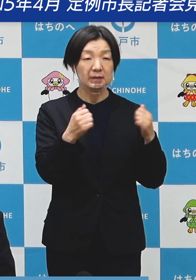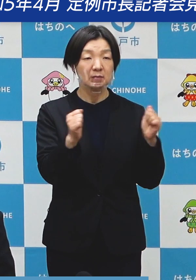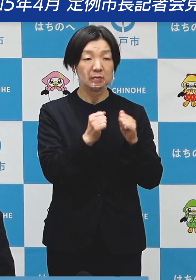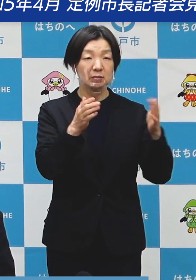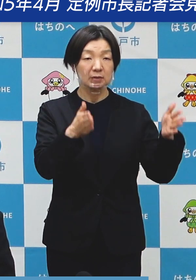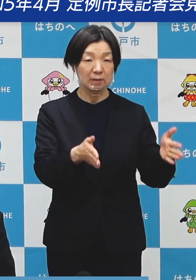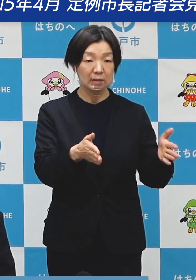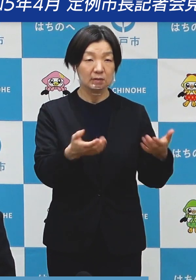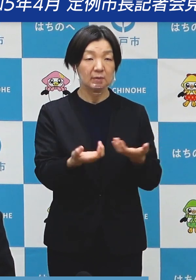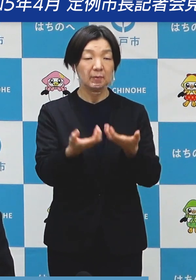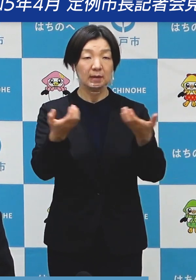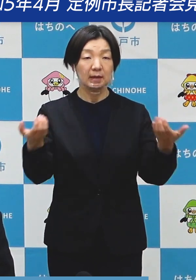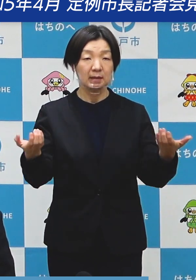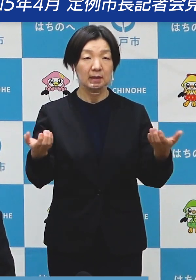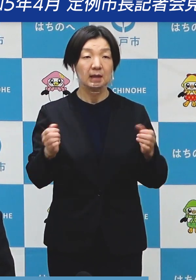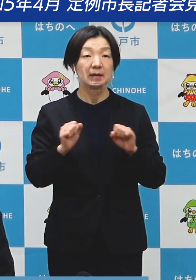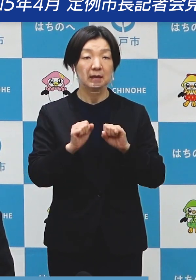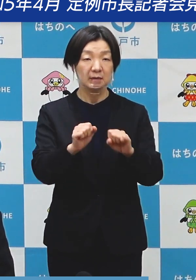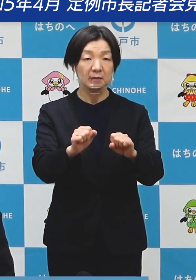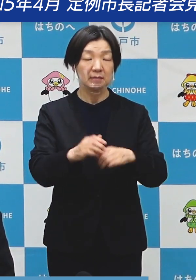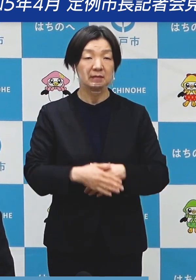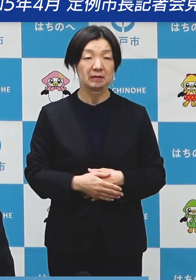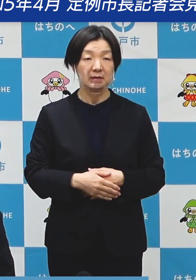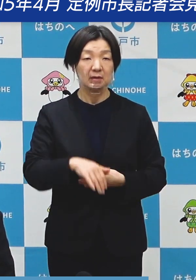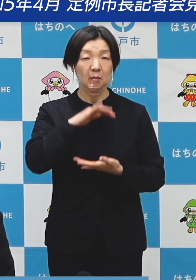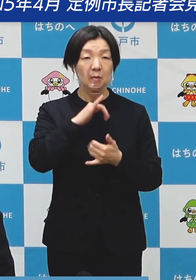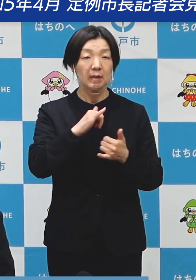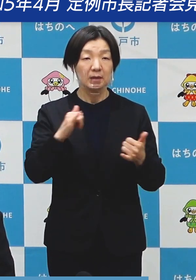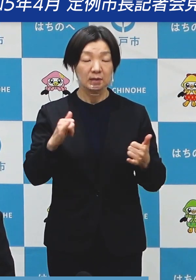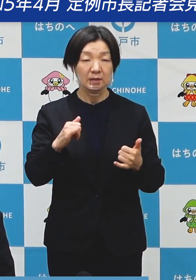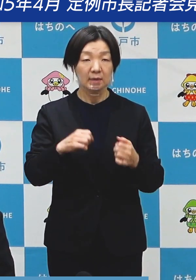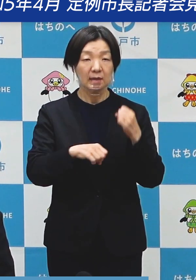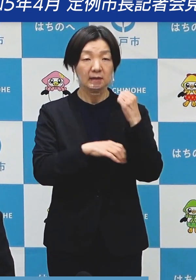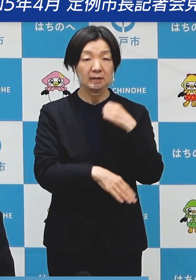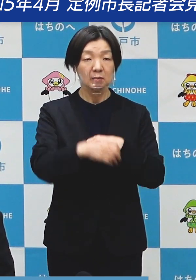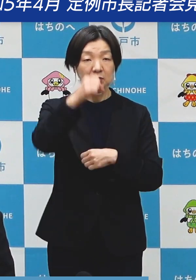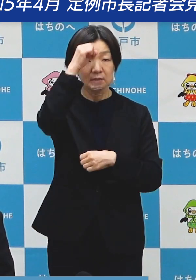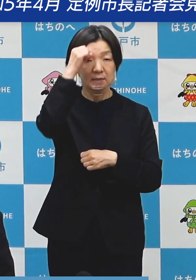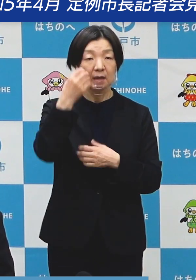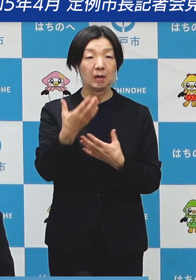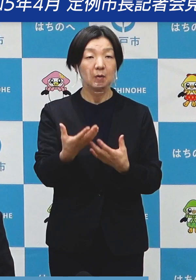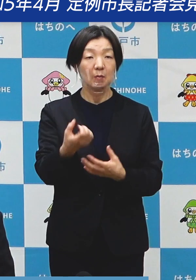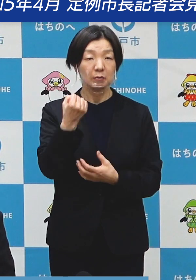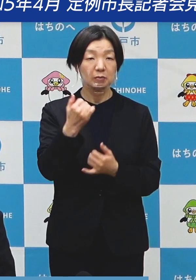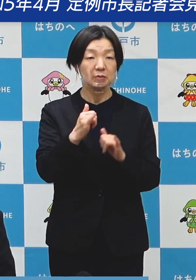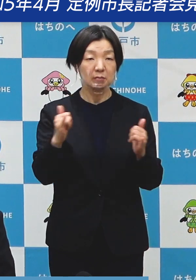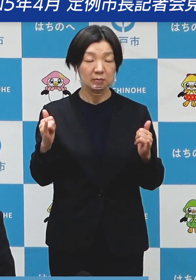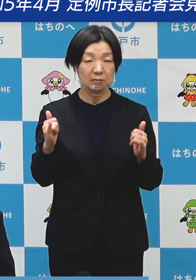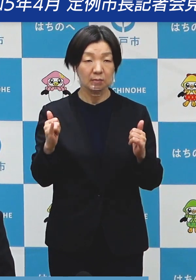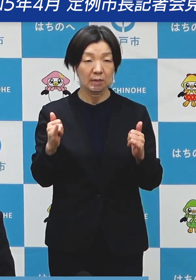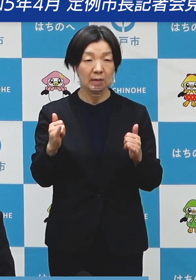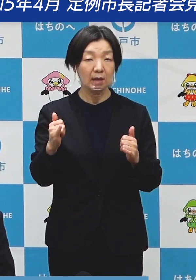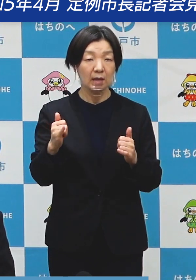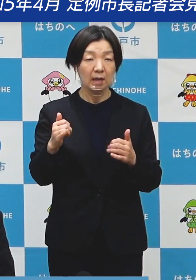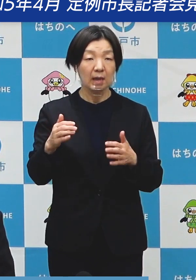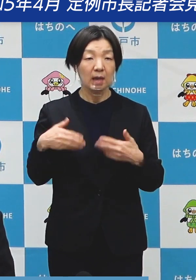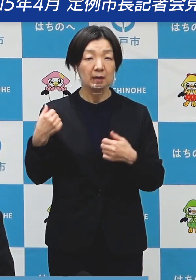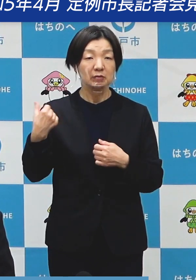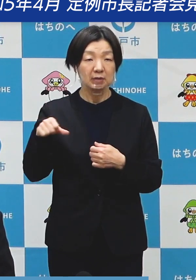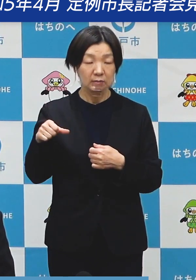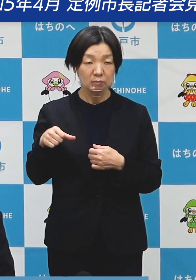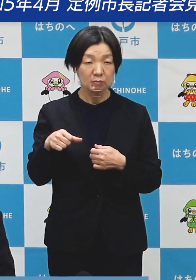実施することとされ高齢者や基礎疾患をお持ちの方などは春夏